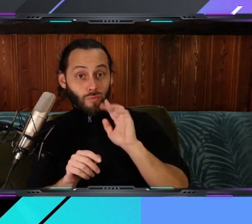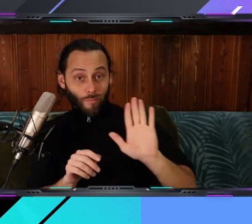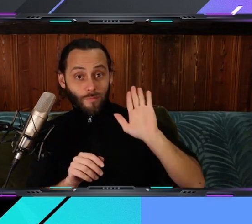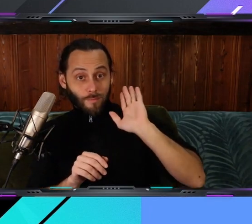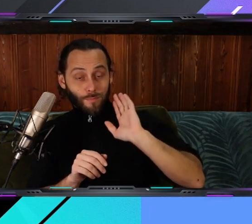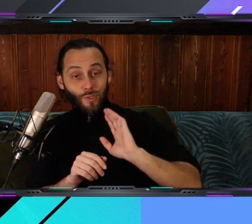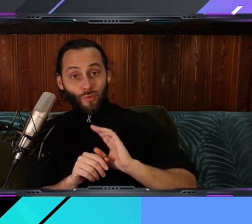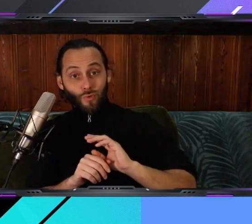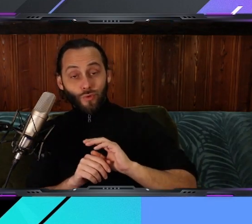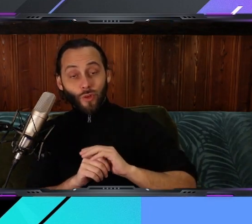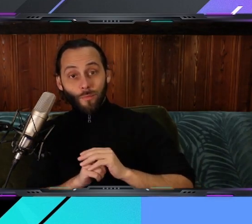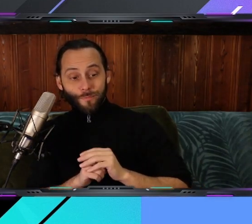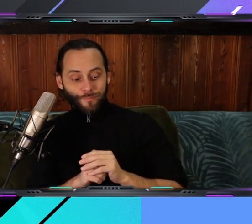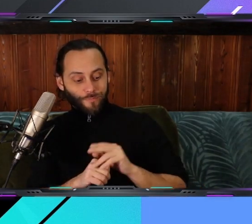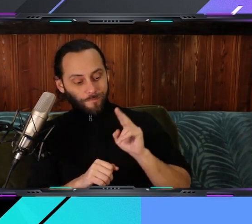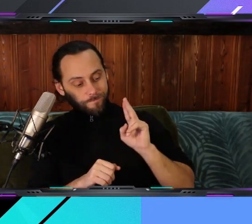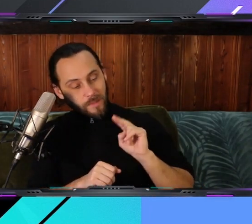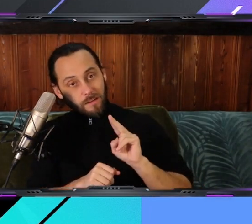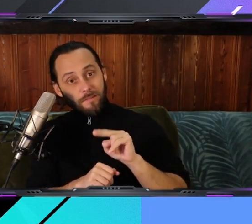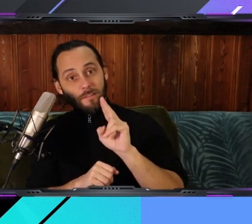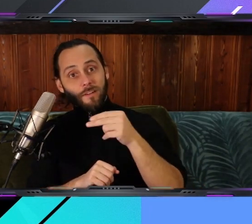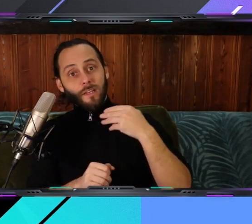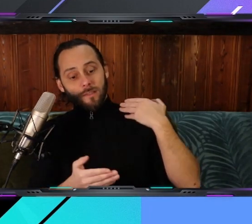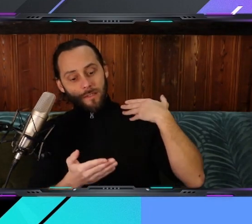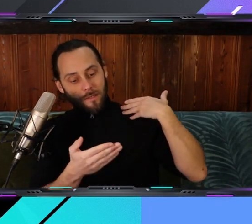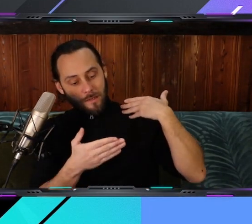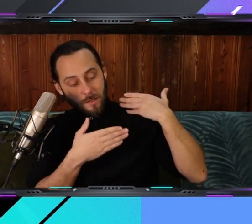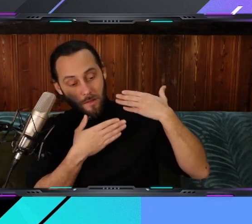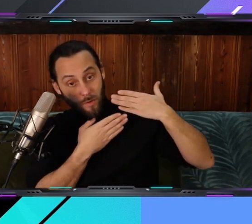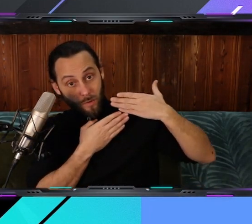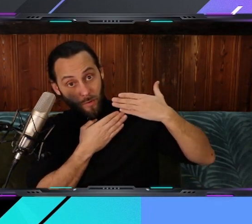expression pissour de temps. Va.